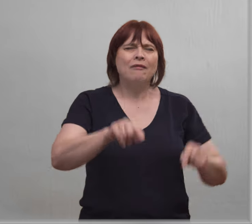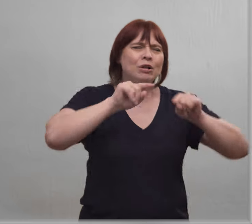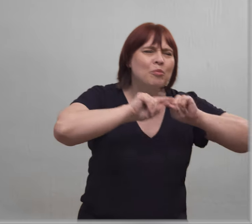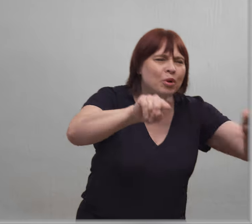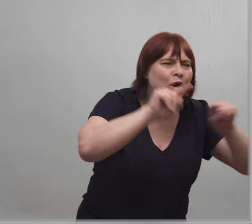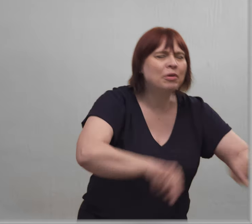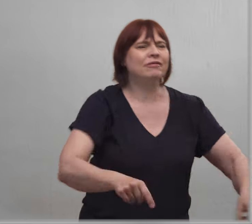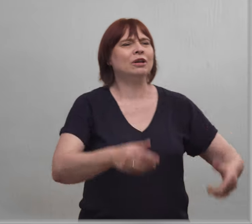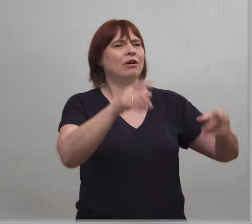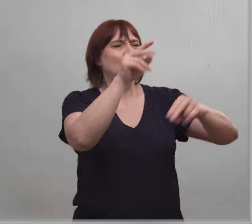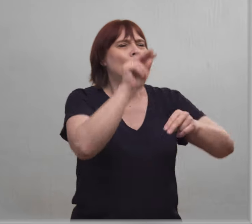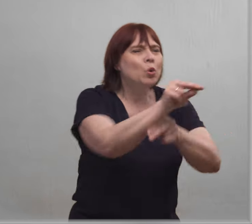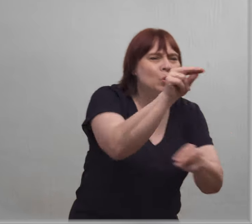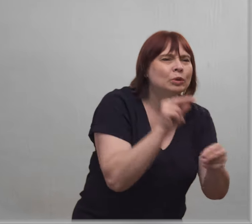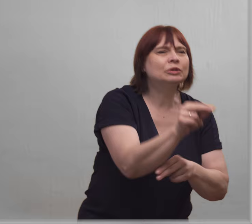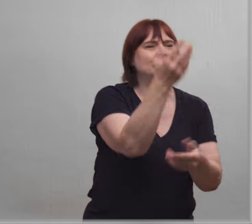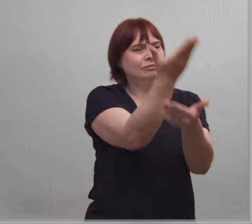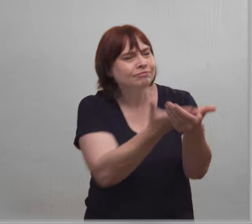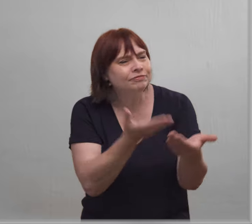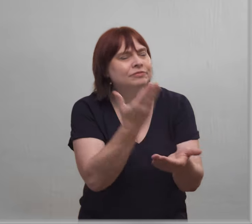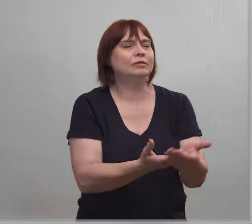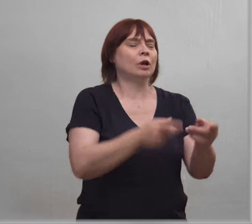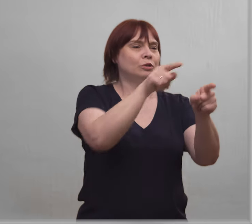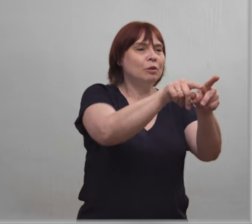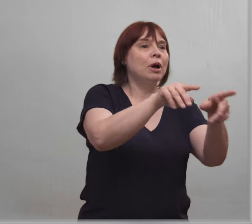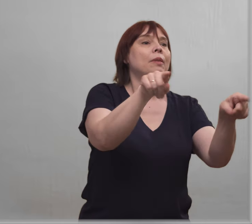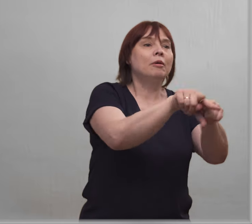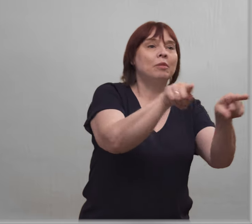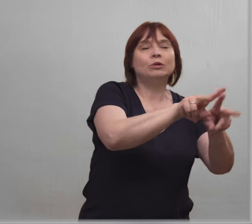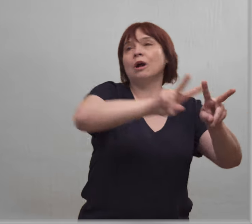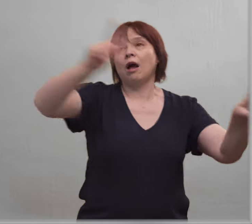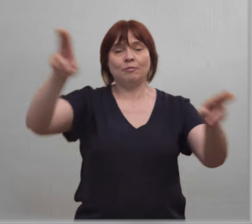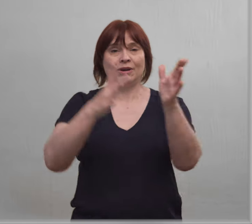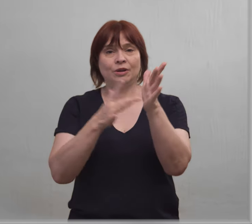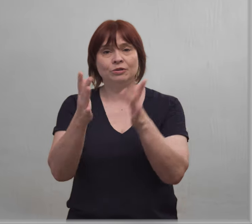их характер. И он желал одного – увидеть отображение Христа.